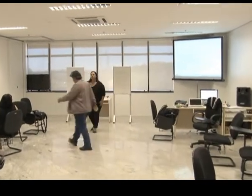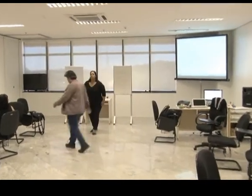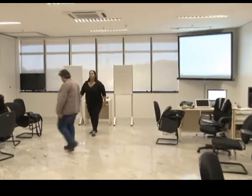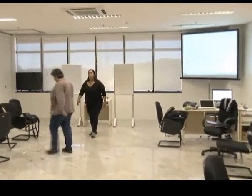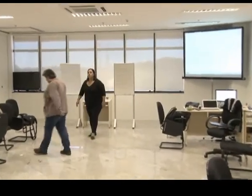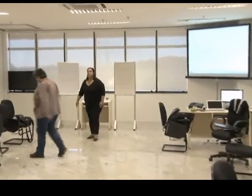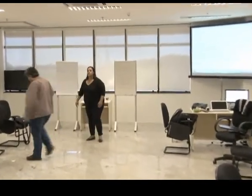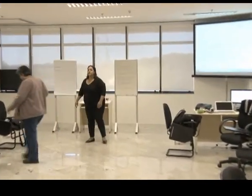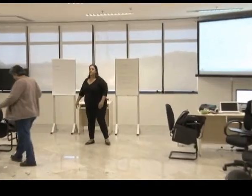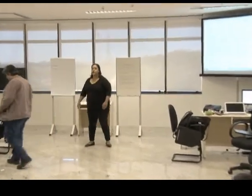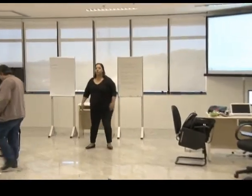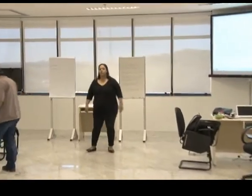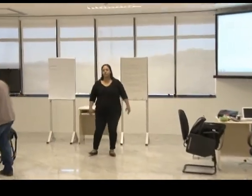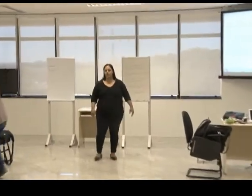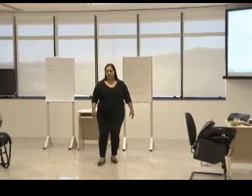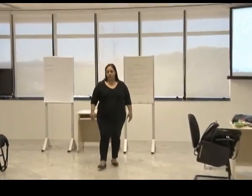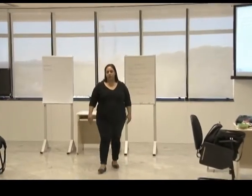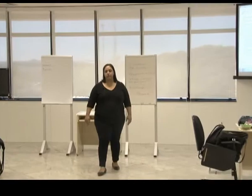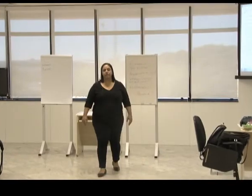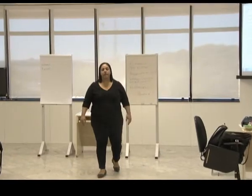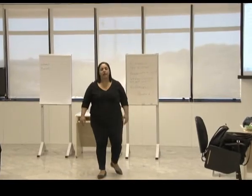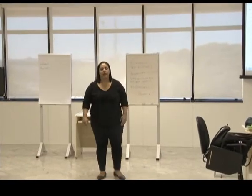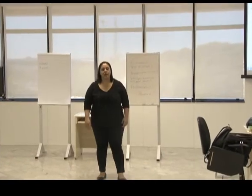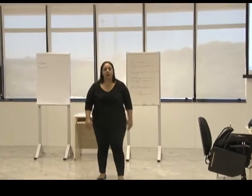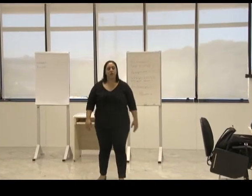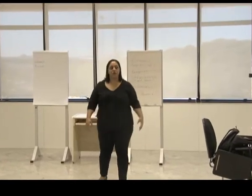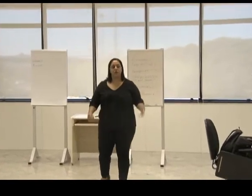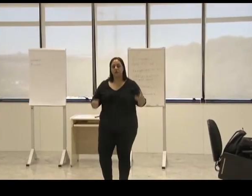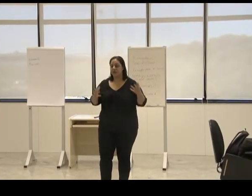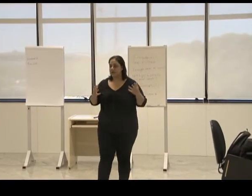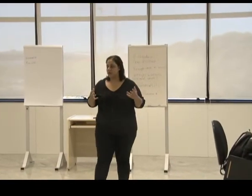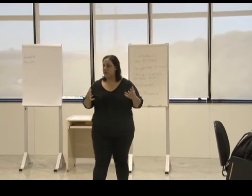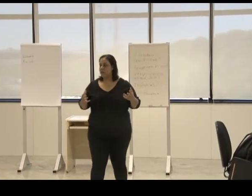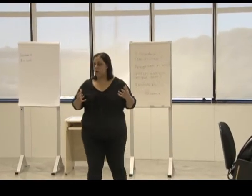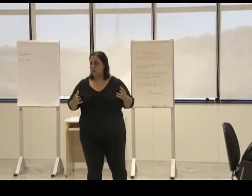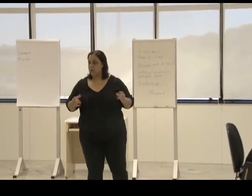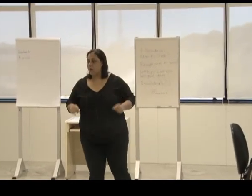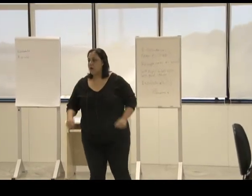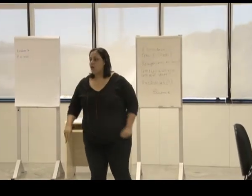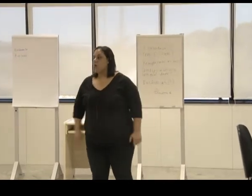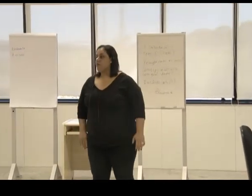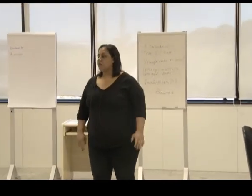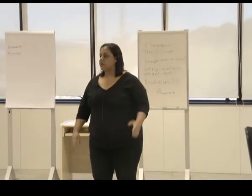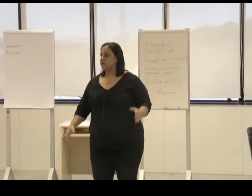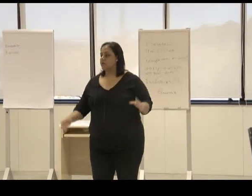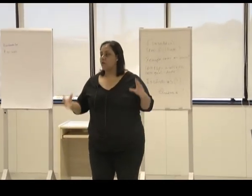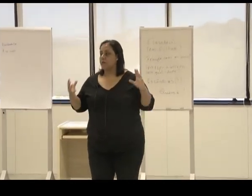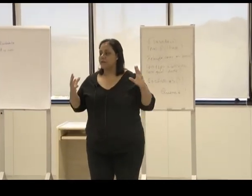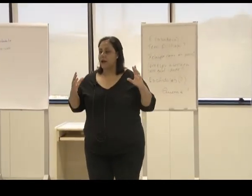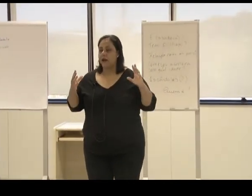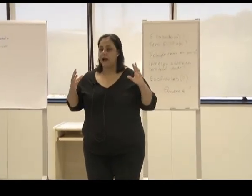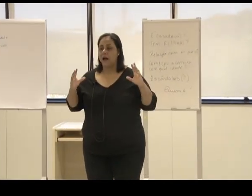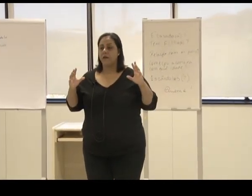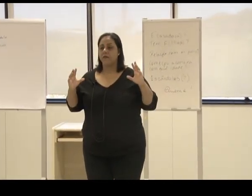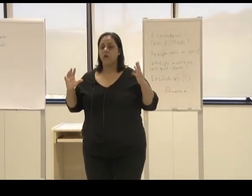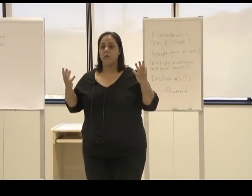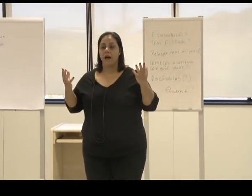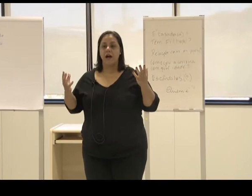Uma vocês têm que todos perceber é realmente a configuração da mão. Como vocês vão ter que começar a domar a mão